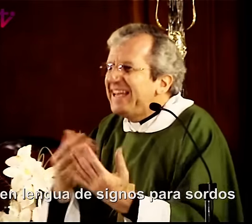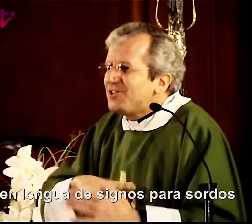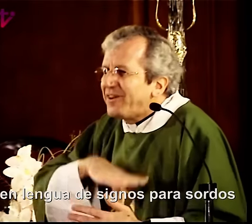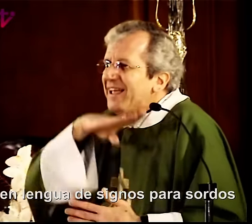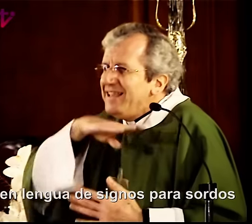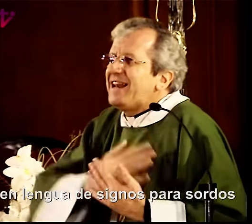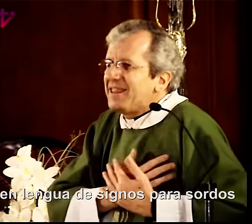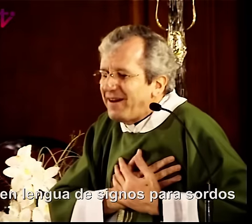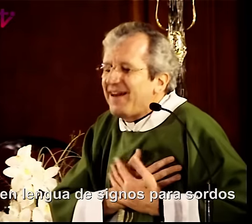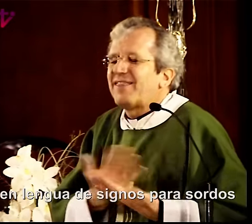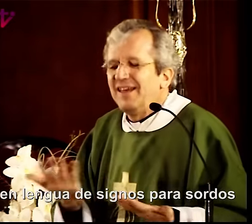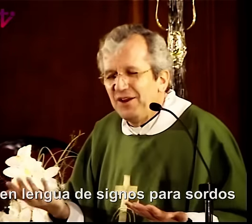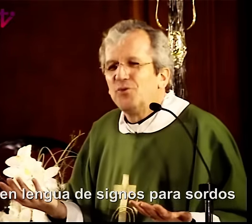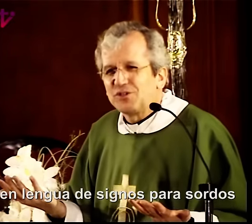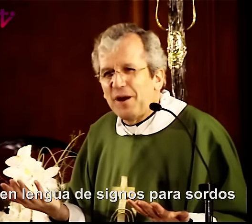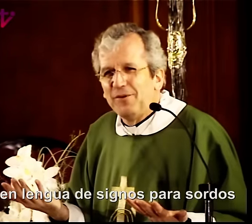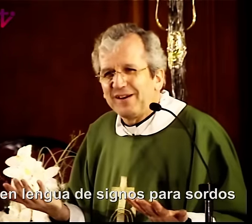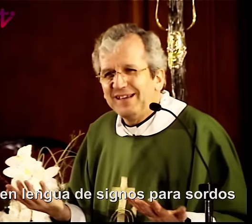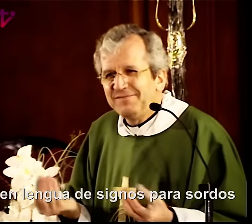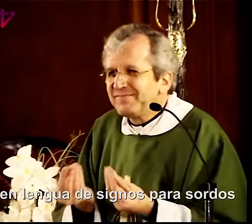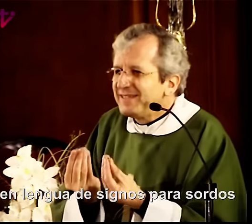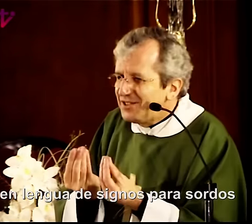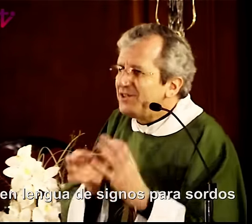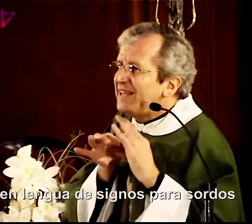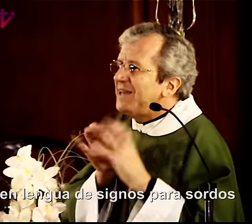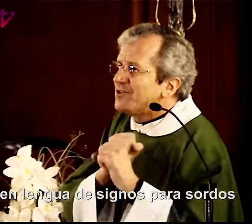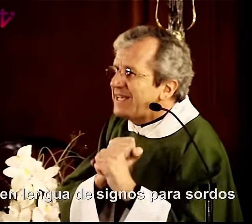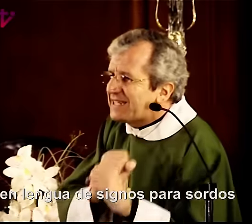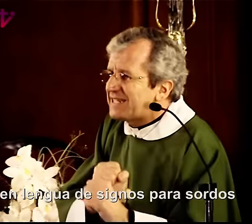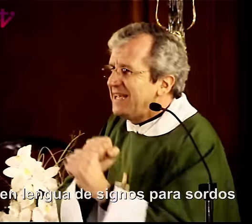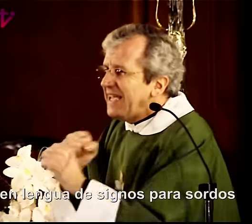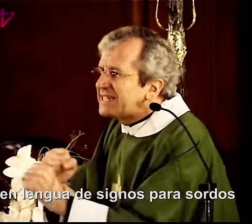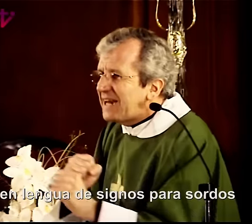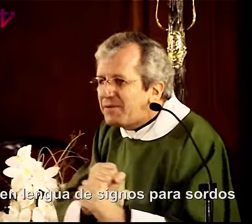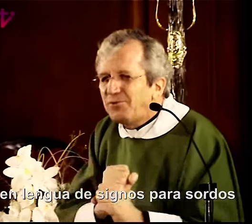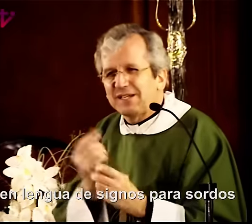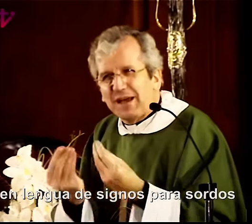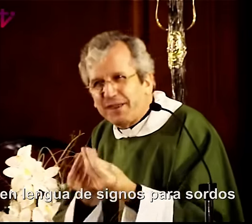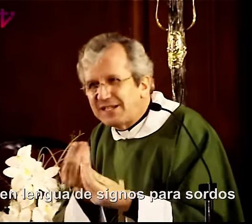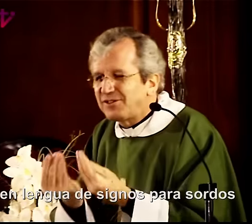lo que llena de verdad nuestro amor? ¿Dónde tenemos esas esclavitudes que a veces nos